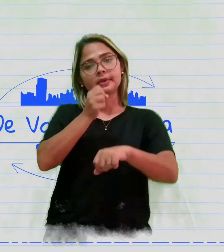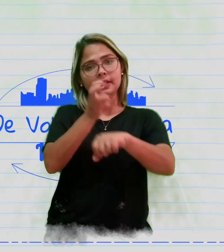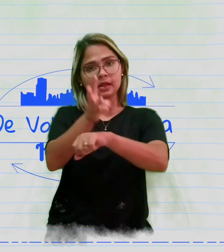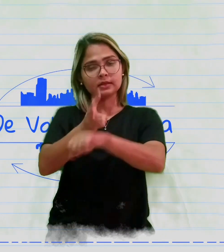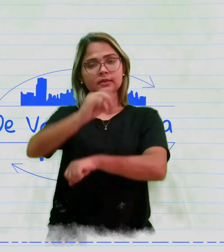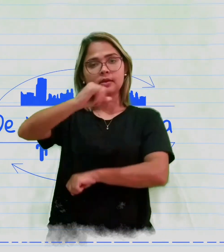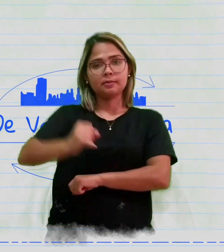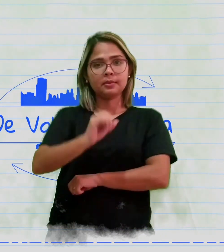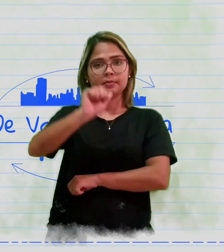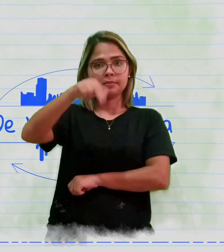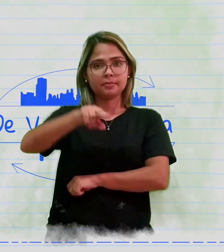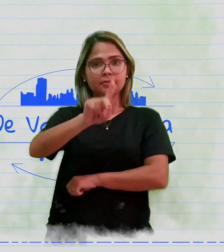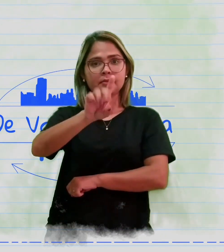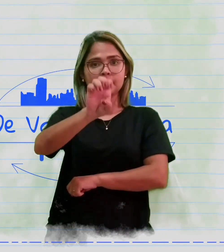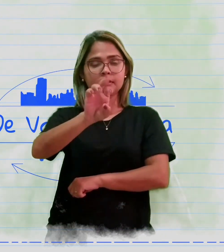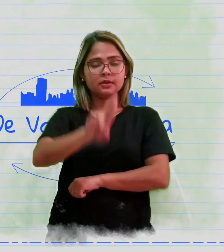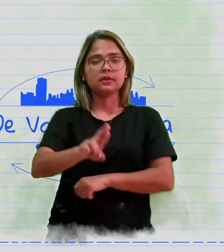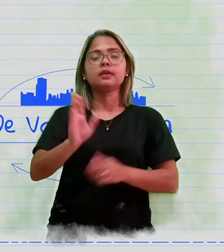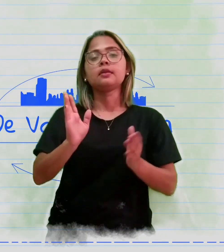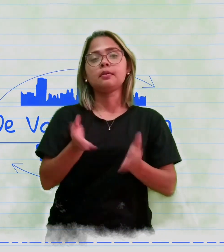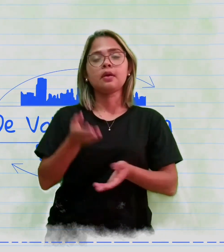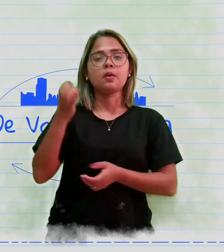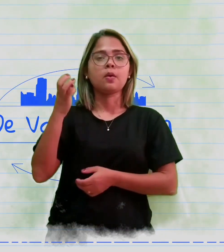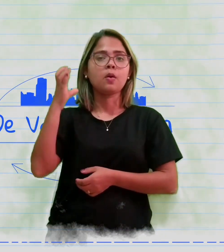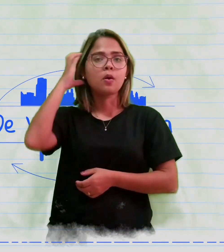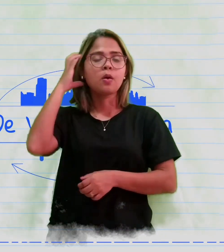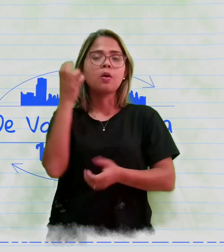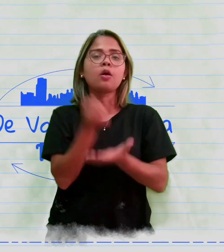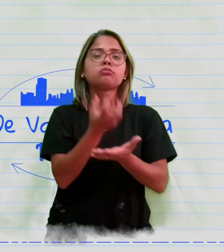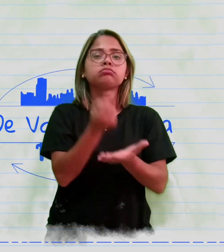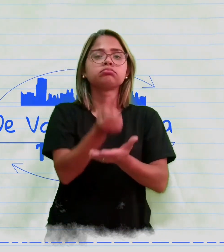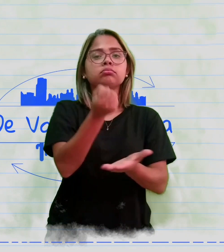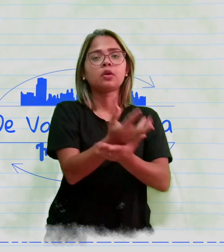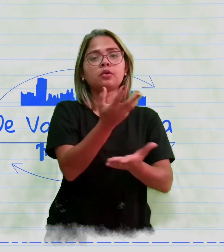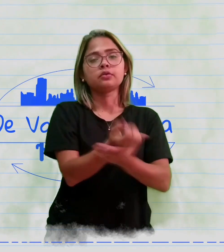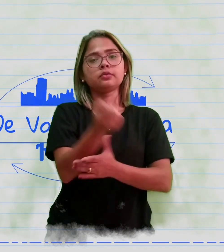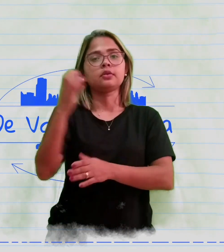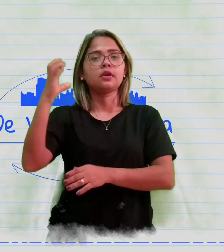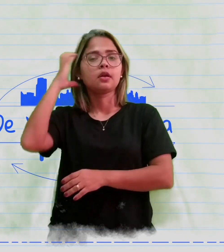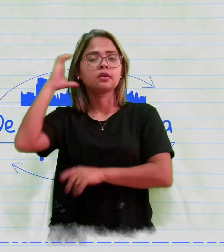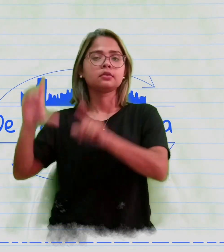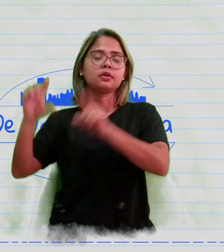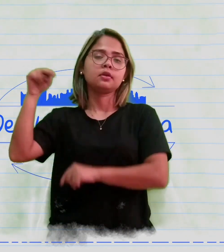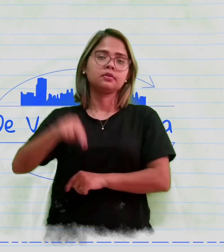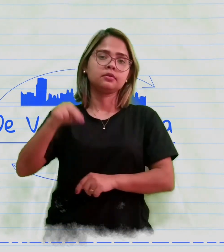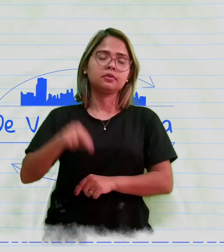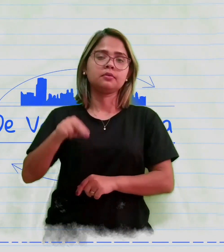fazendo um podcast memória sobre a radionovela Volta, que está disponível no Spotify e vocês podem